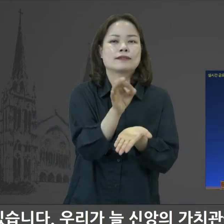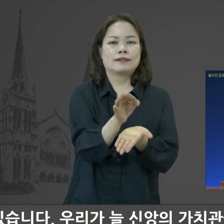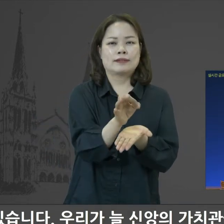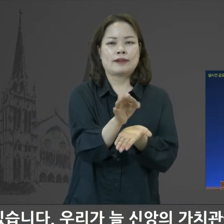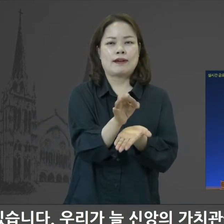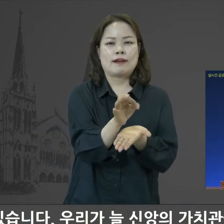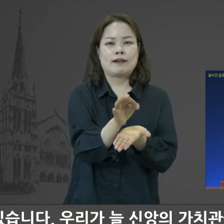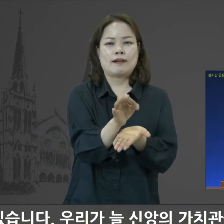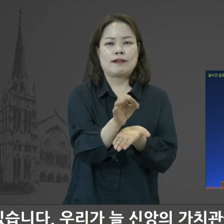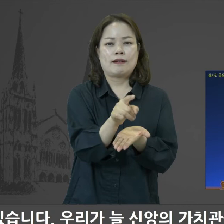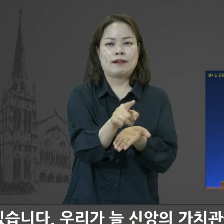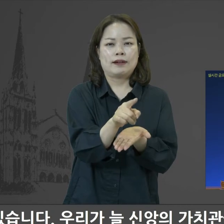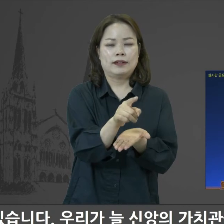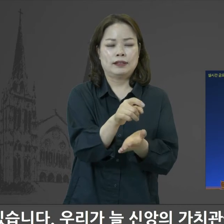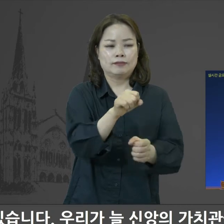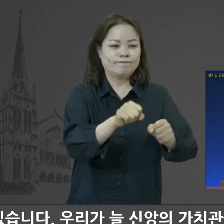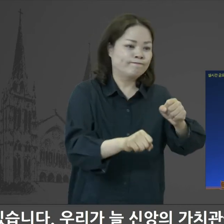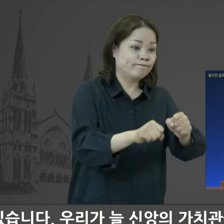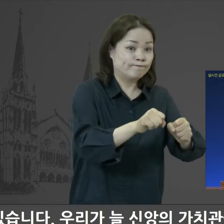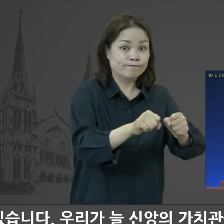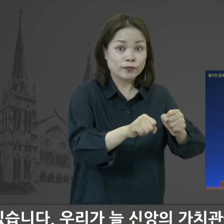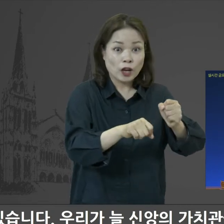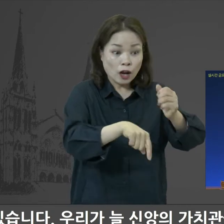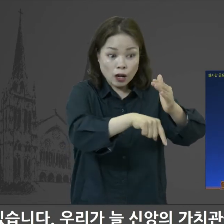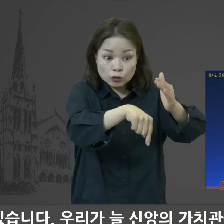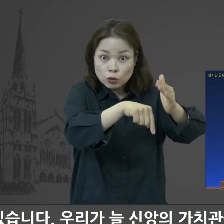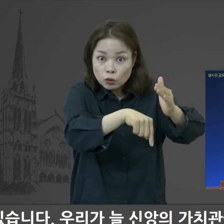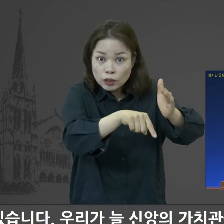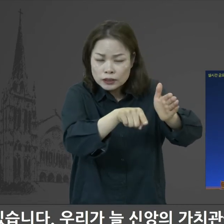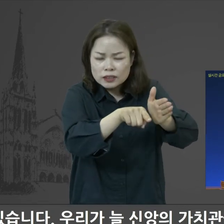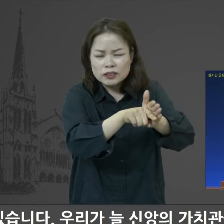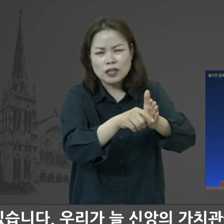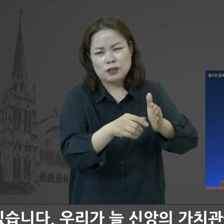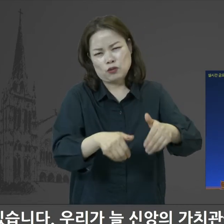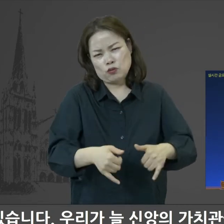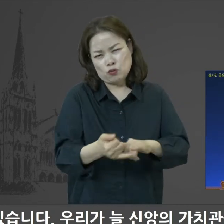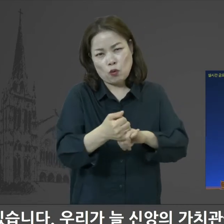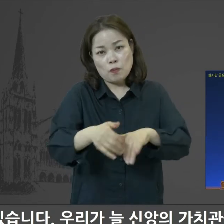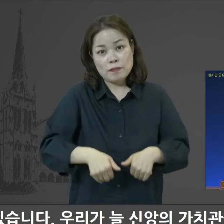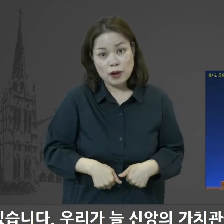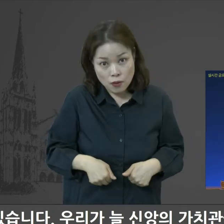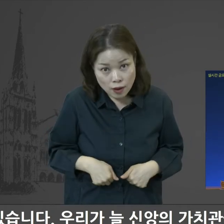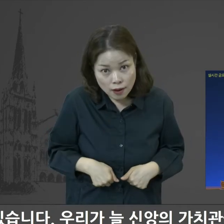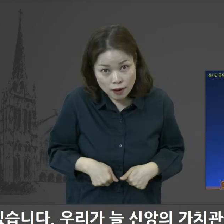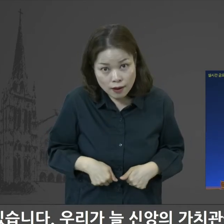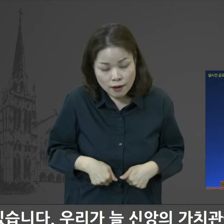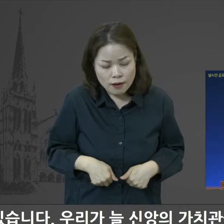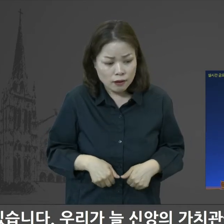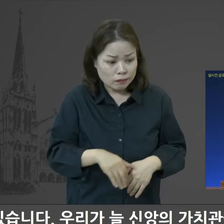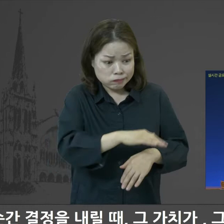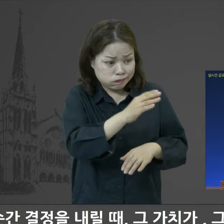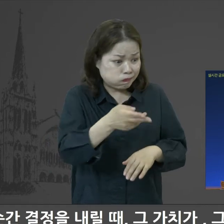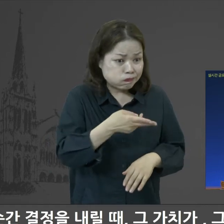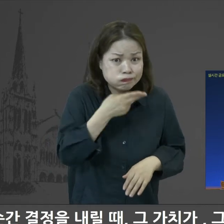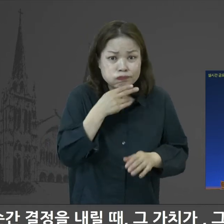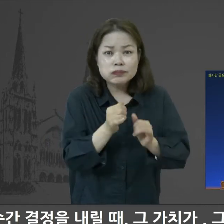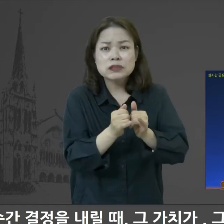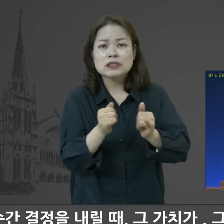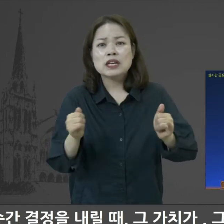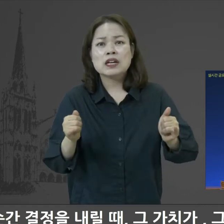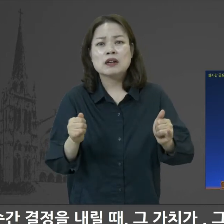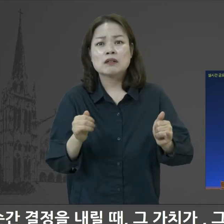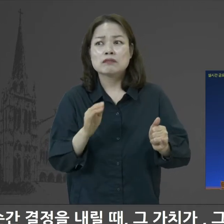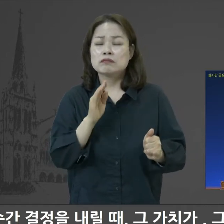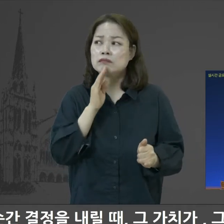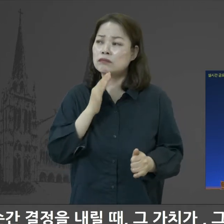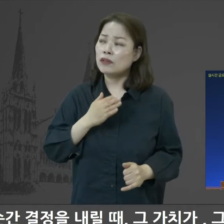거기에 생활하는 그 작동하는 원리 속에 신앙이 있어야죠. 이런 게 전혀 없는 분들은 과연